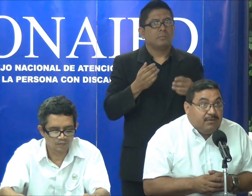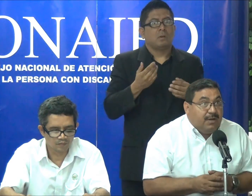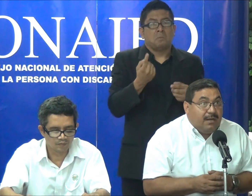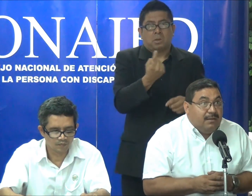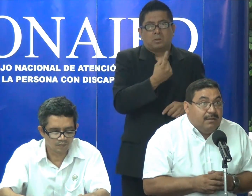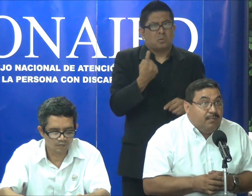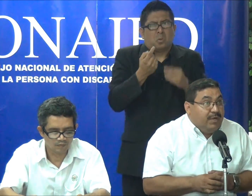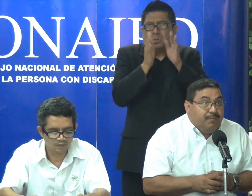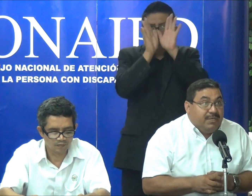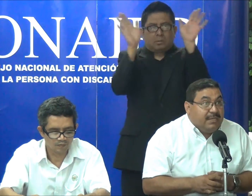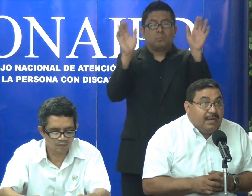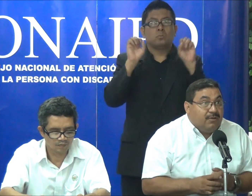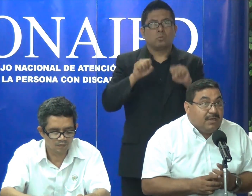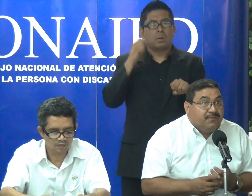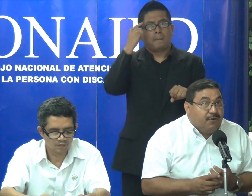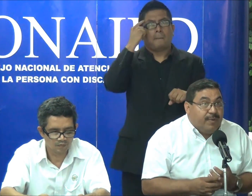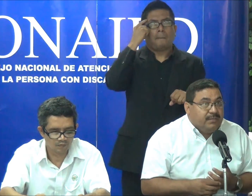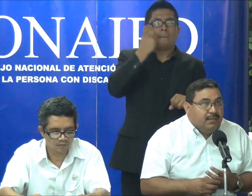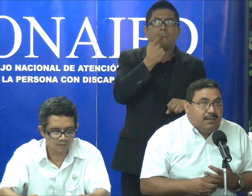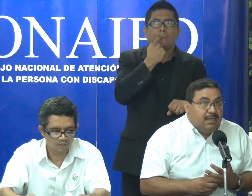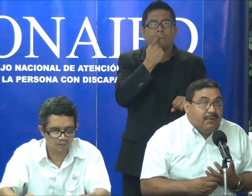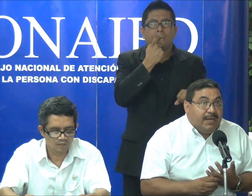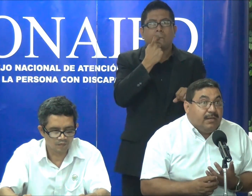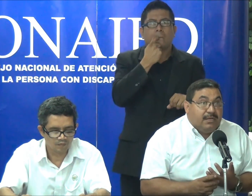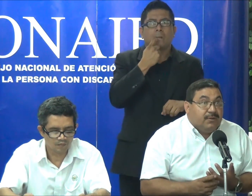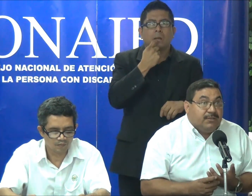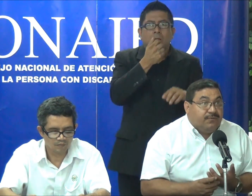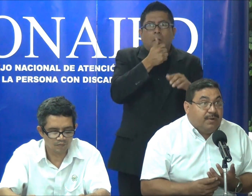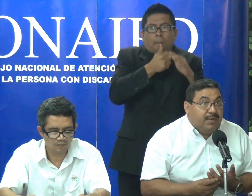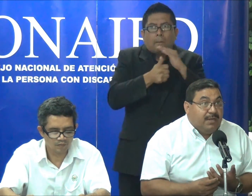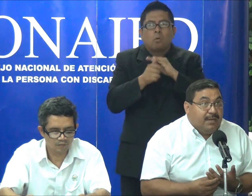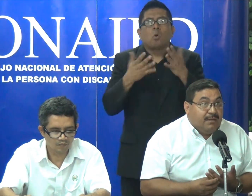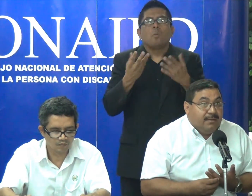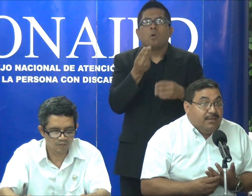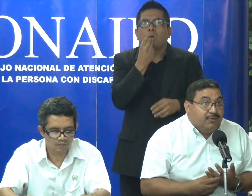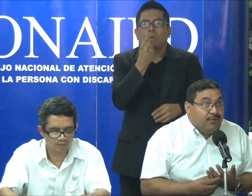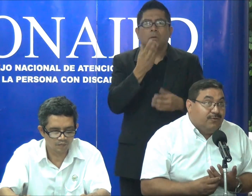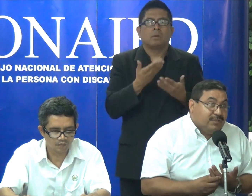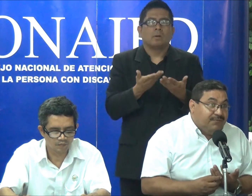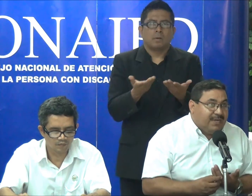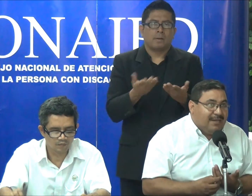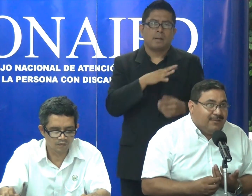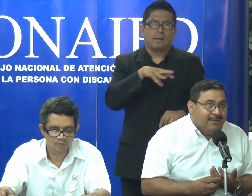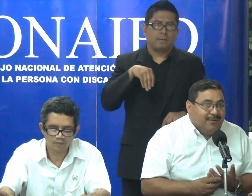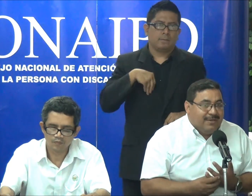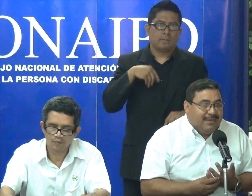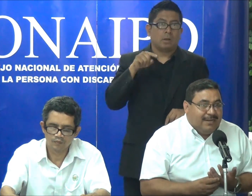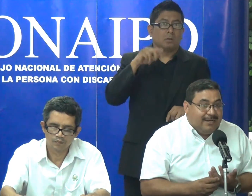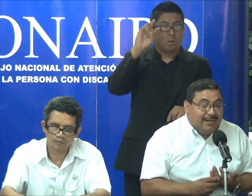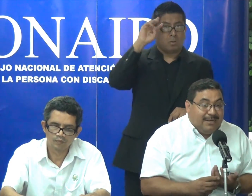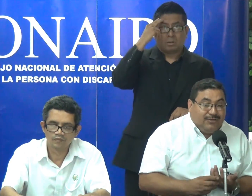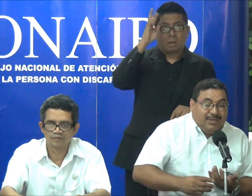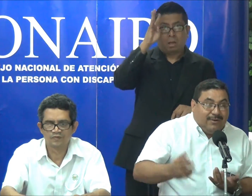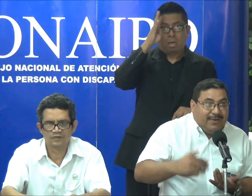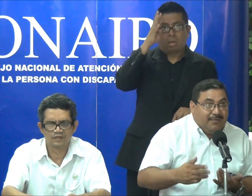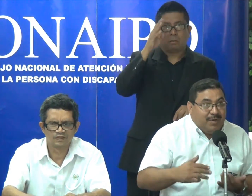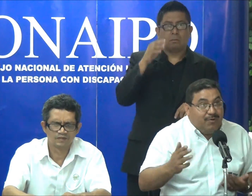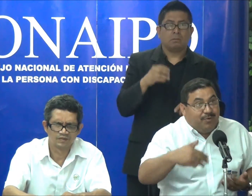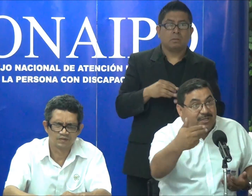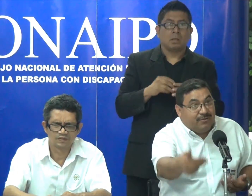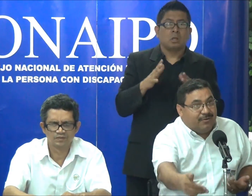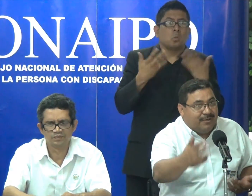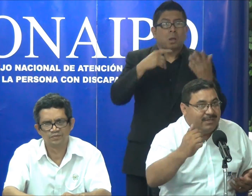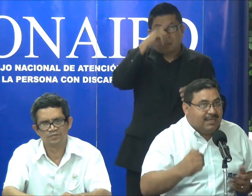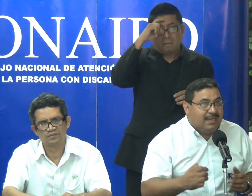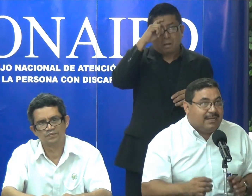cualquier persona puede pensar en otras formas de llevar ingresos a su familia. Y no estoy justificando que el hecho de no haber empleo